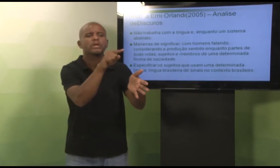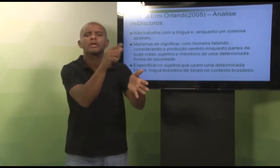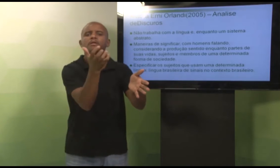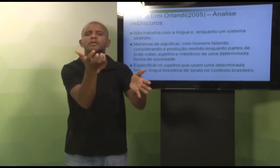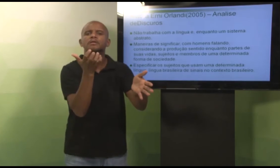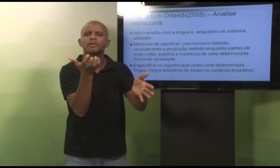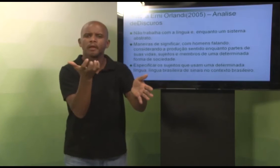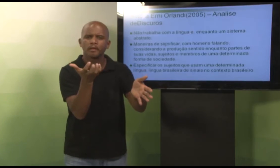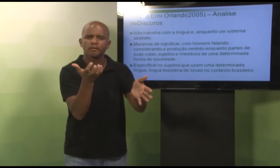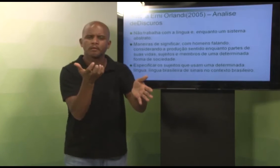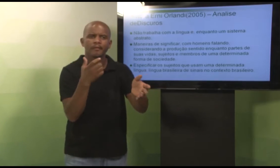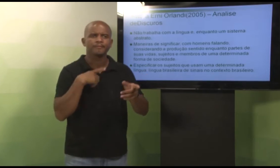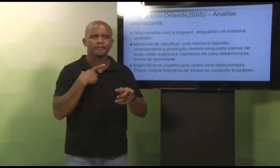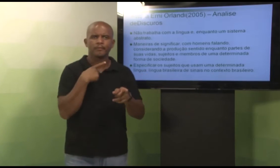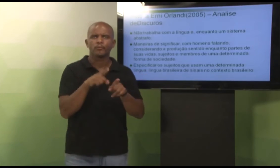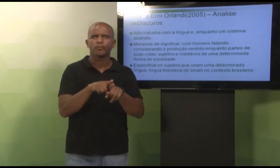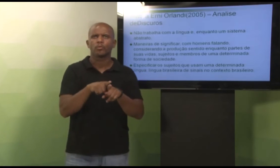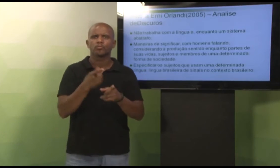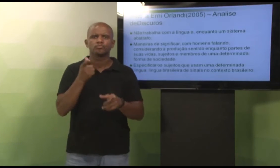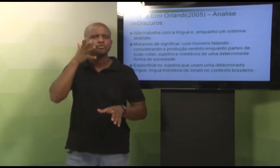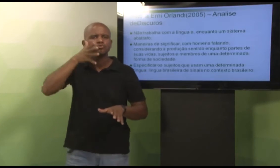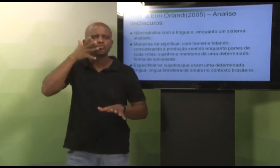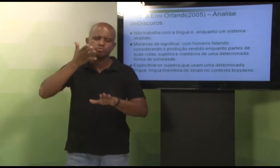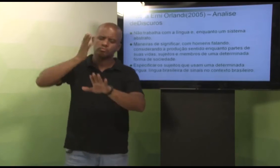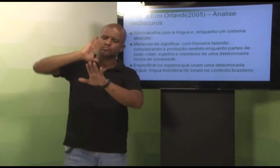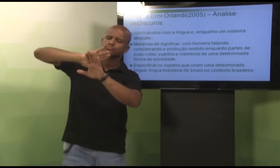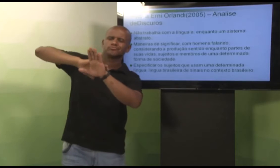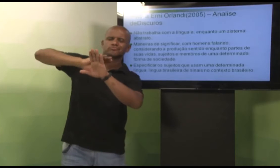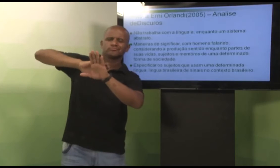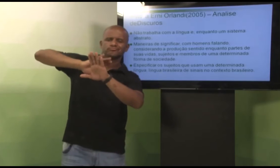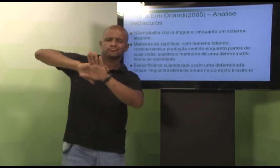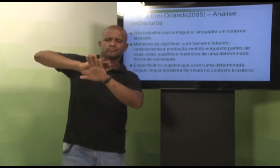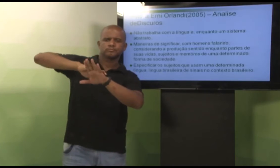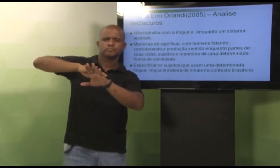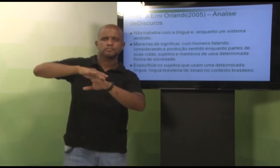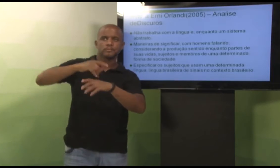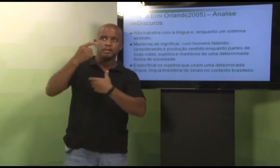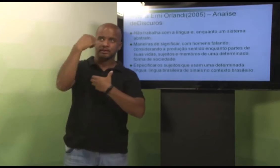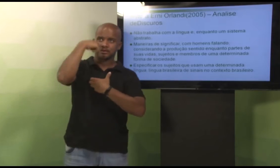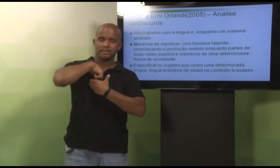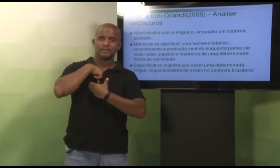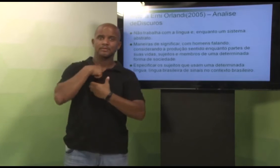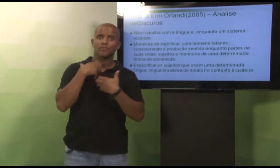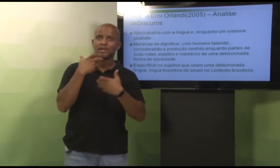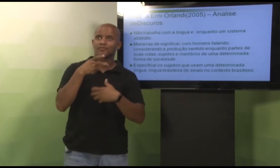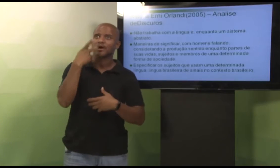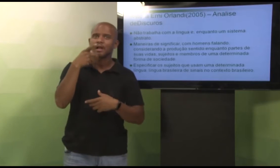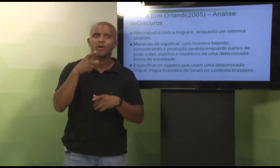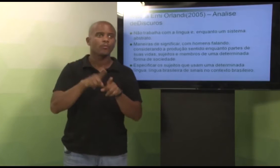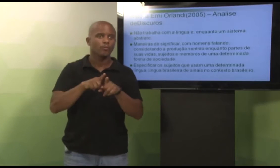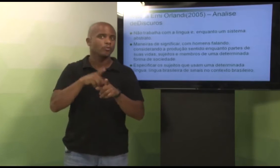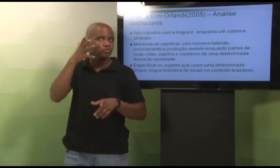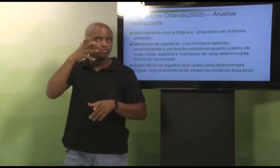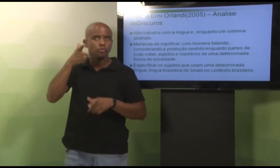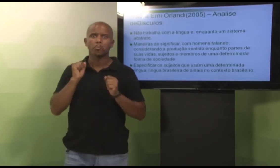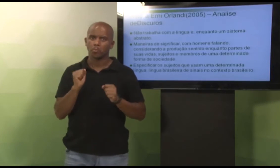desse grupo que está sob análise. Então, a análise desse discurso, do que esse povo quer, o que